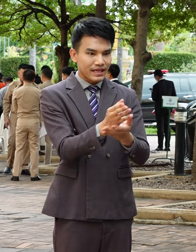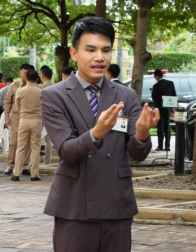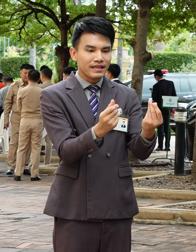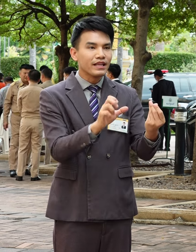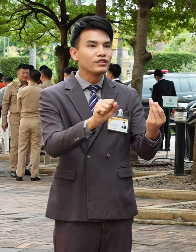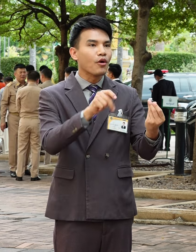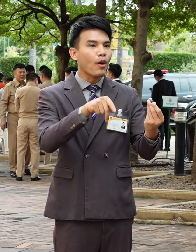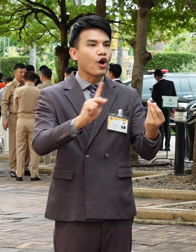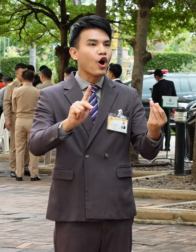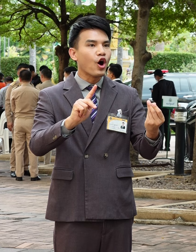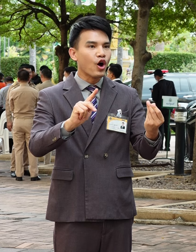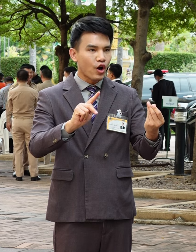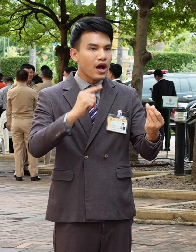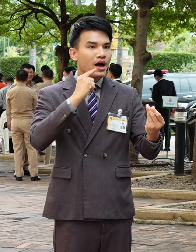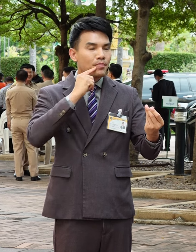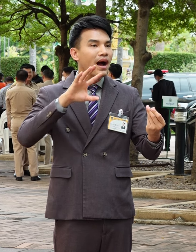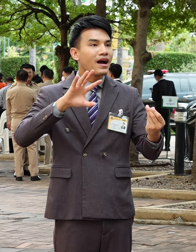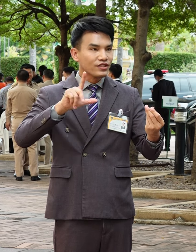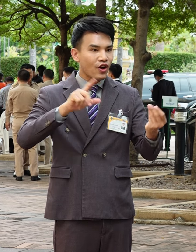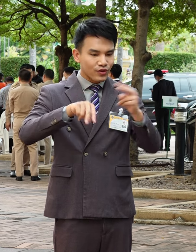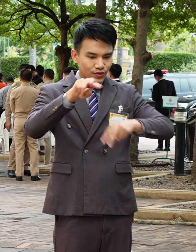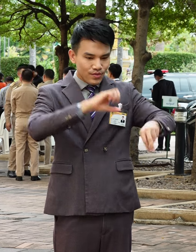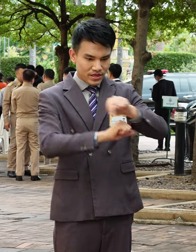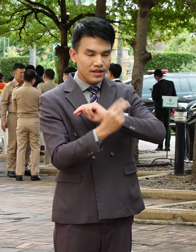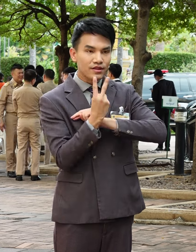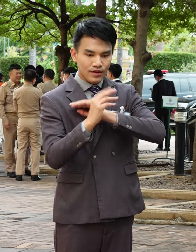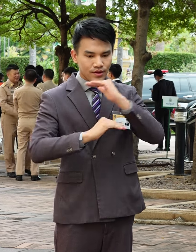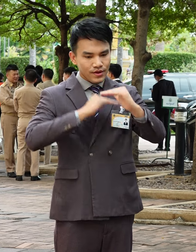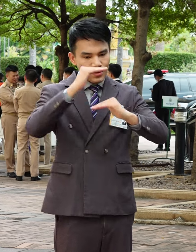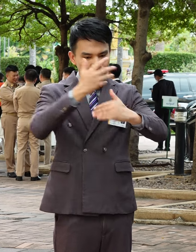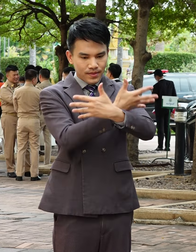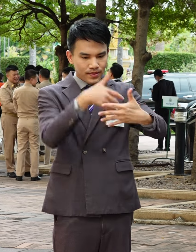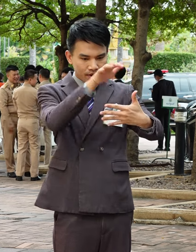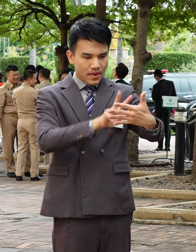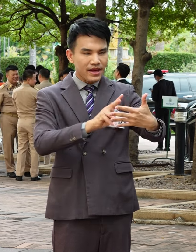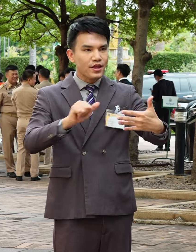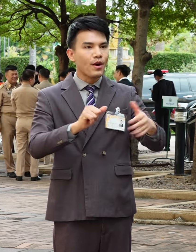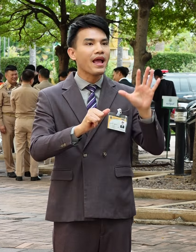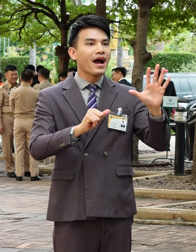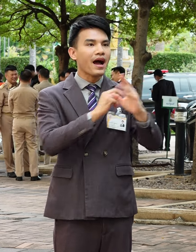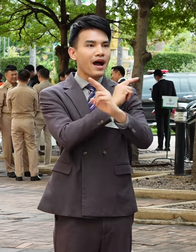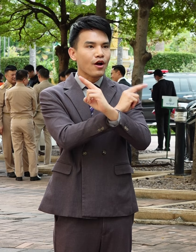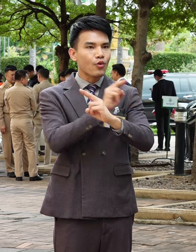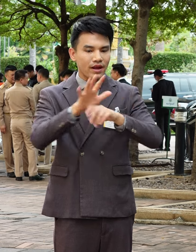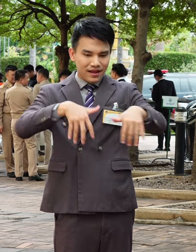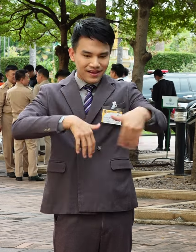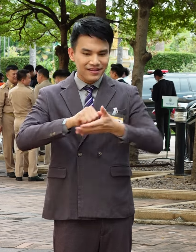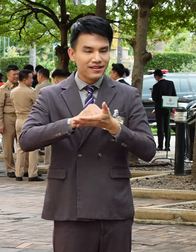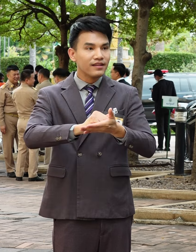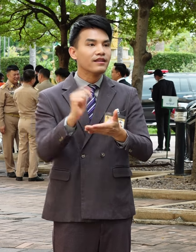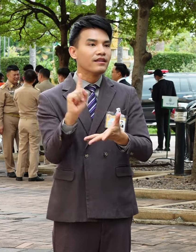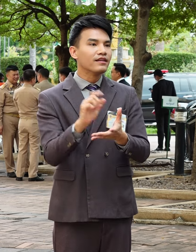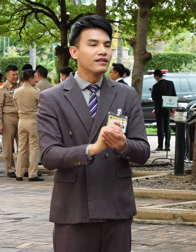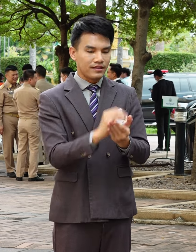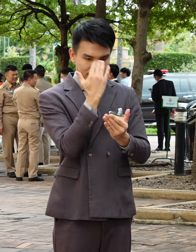ที่ดินของปากช่องนะครับแล้วก็จะไปดูว่ามีการพัฒนาตามนโยบาย 5x5 ฝ่าวิกฤตประชากรอย่างไร